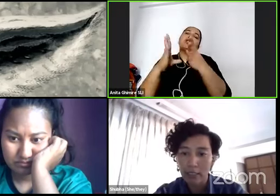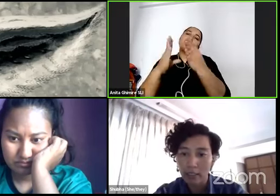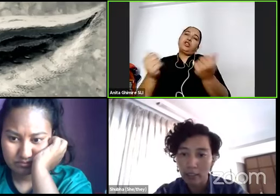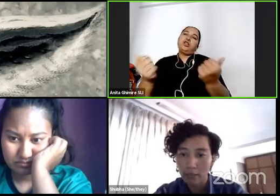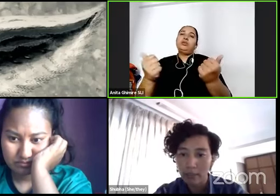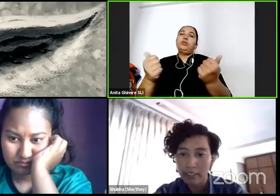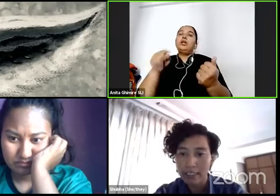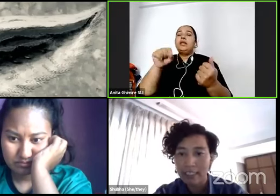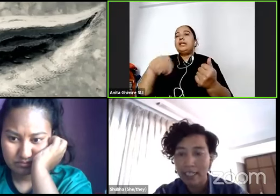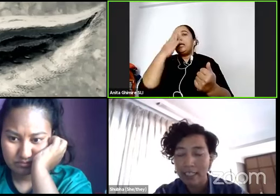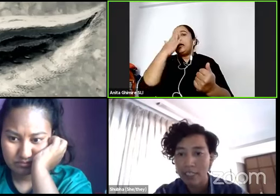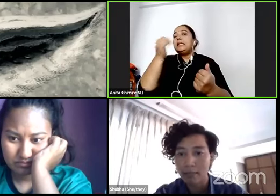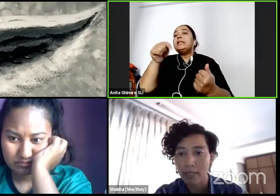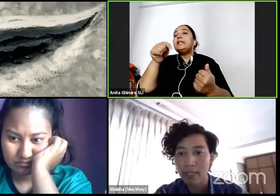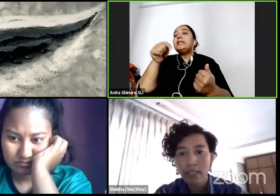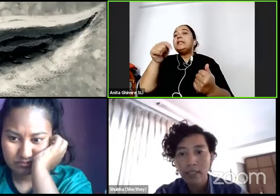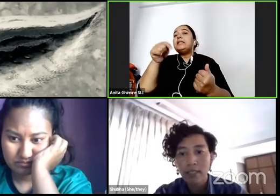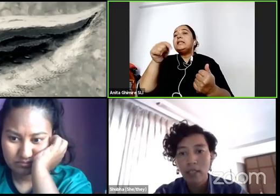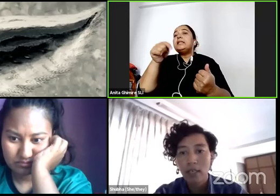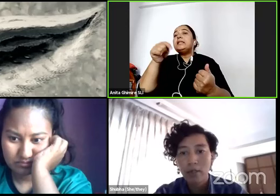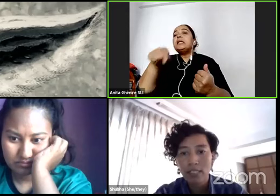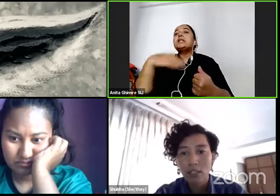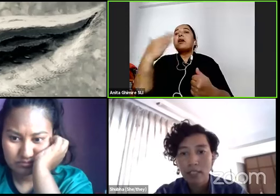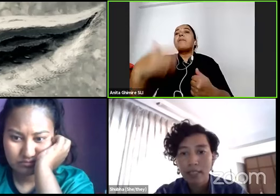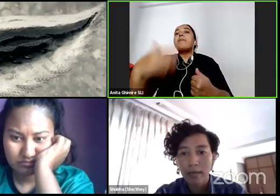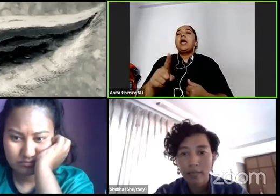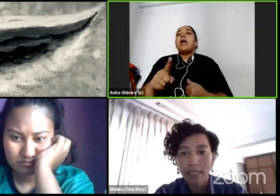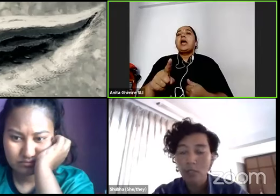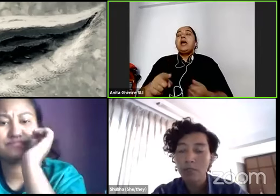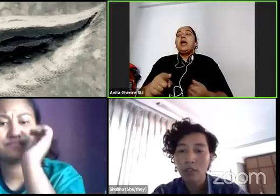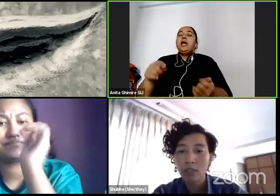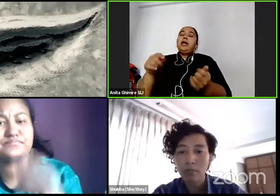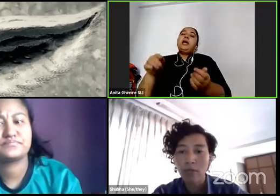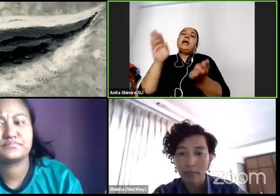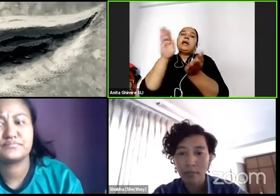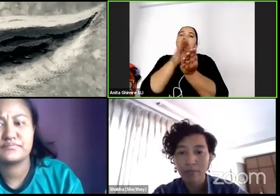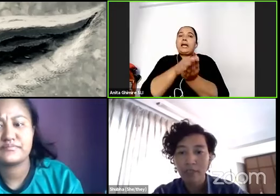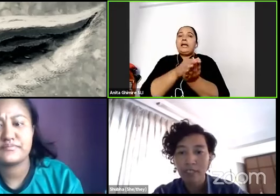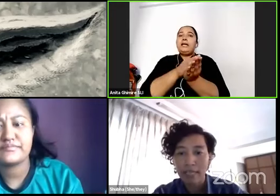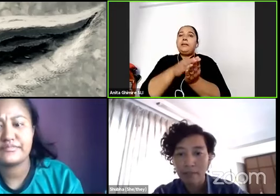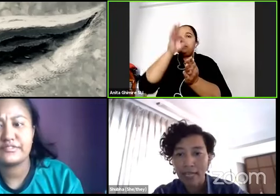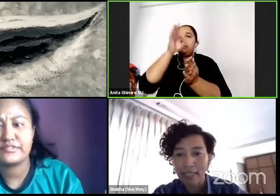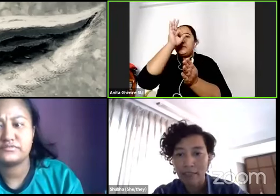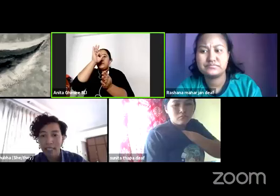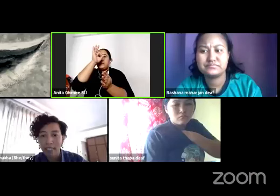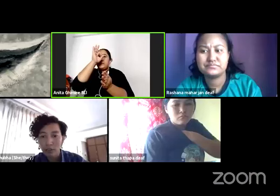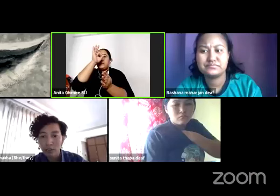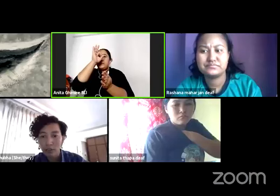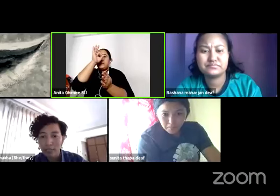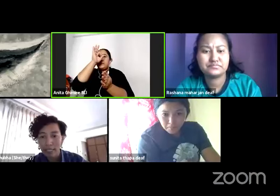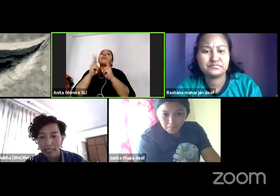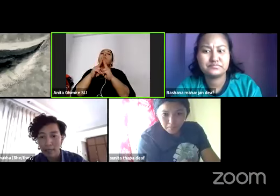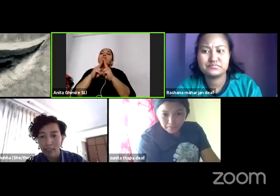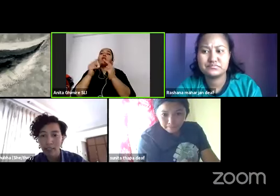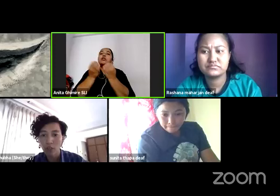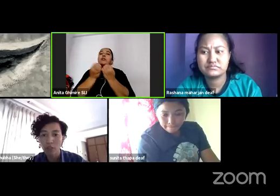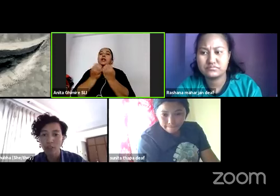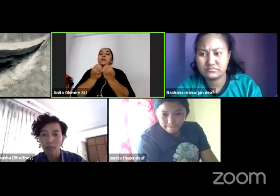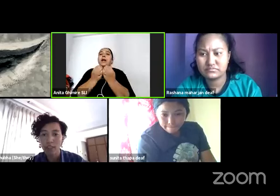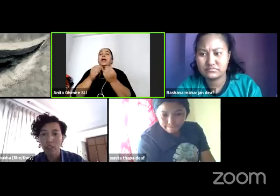एउटा डिटेल राखेँ च्याटमा, विशेष गरी हामीलाई सम्पर्क गर्नु परेमा यहाँ इमेल आइडी पनि राखेको छु, मेरो इमेल आइडी